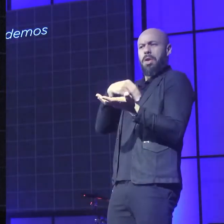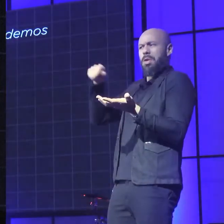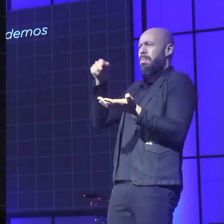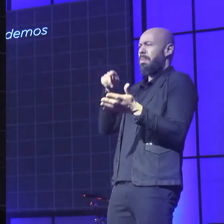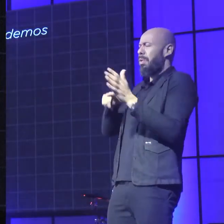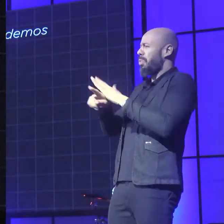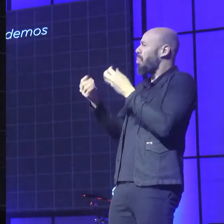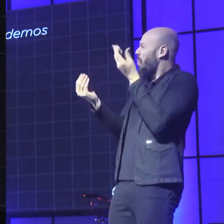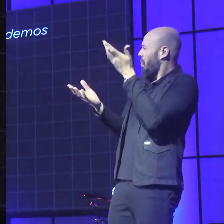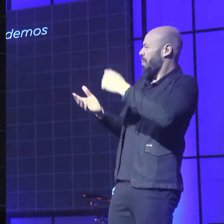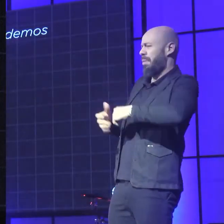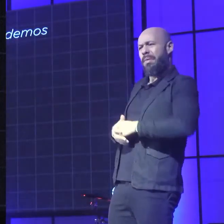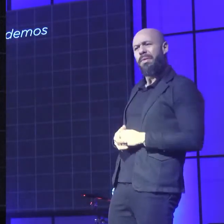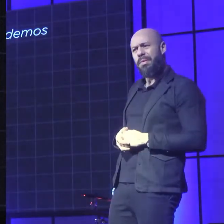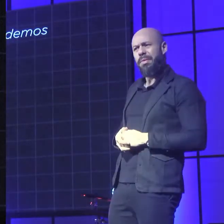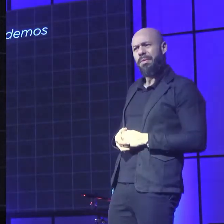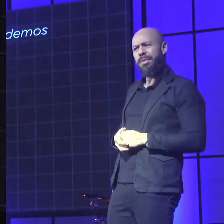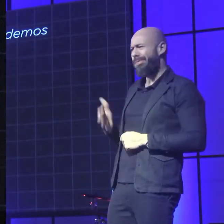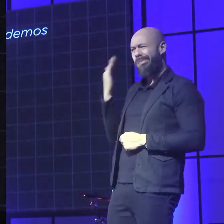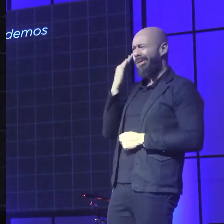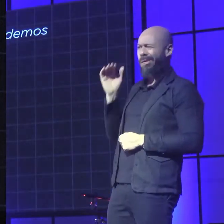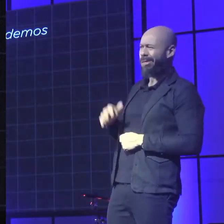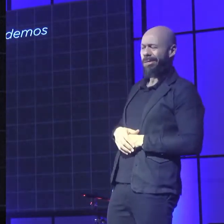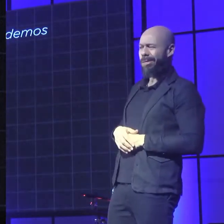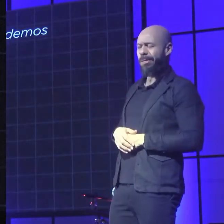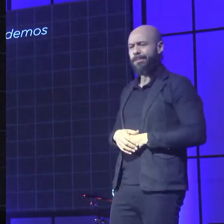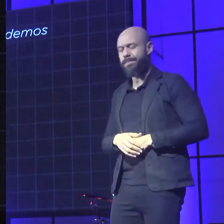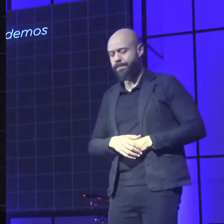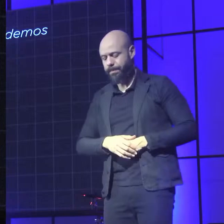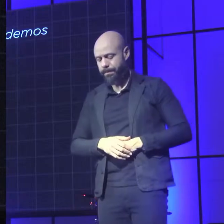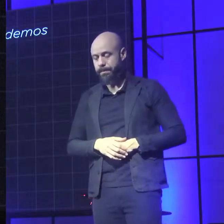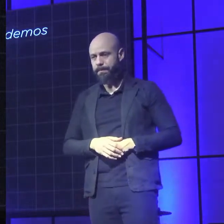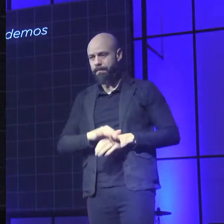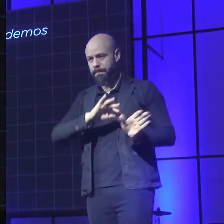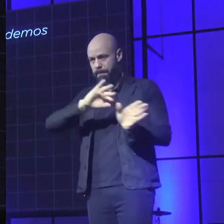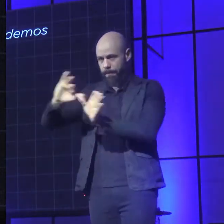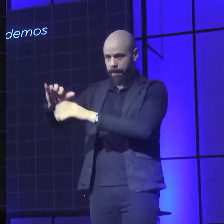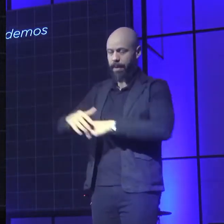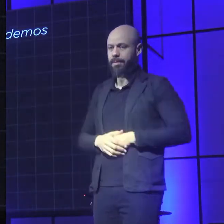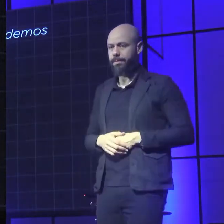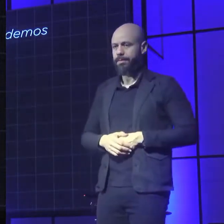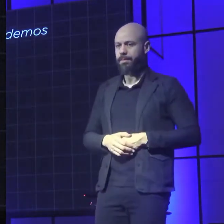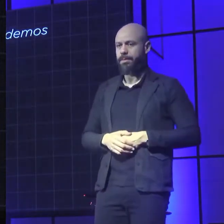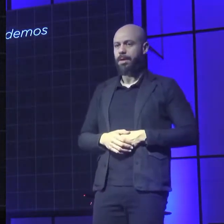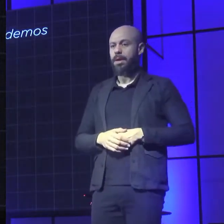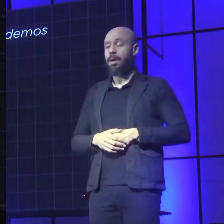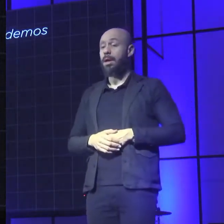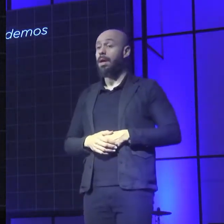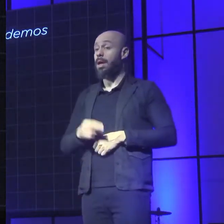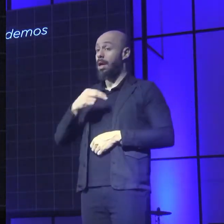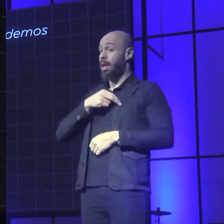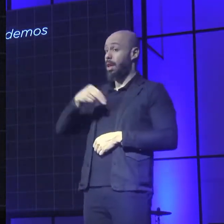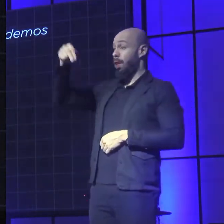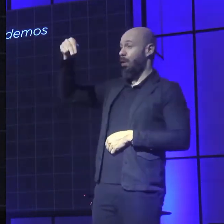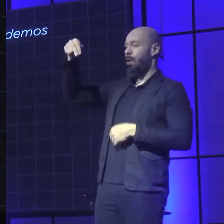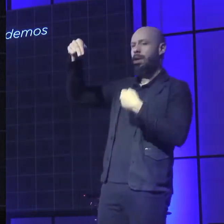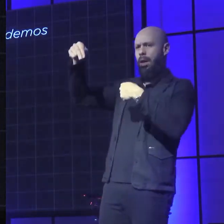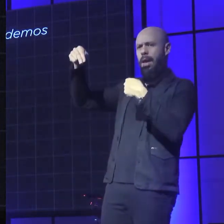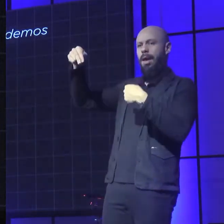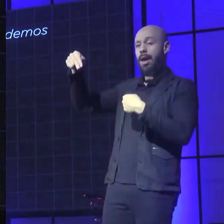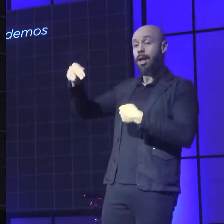Perguntou Nicodemos. Gente, Nicodemos era um homem conhecido pela sua